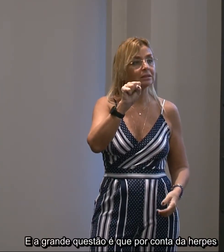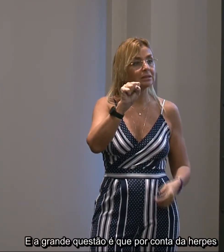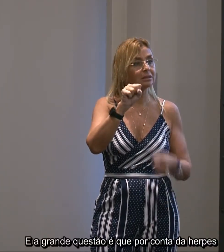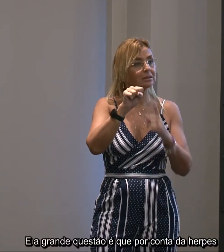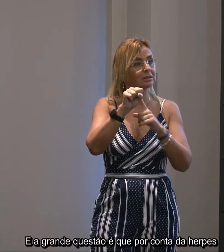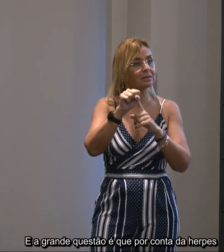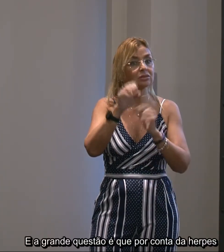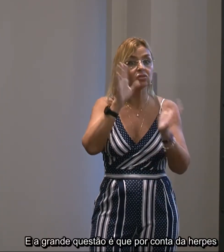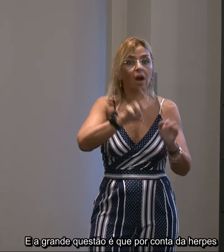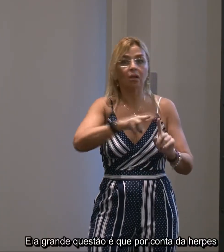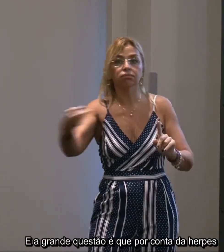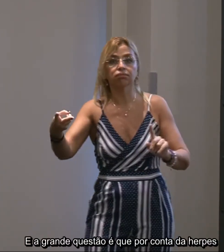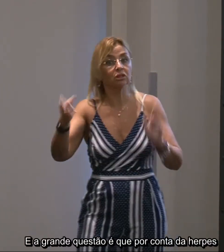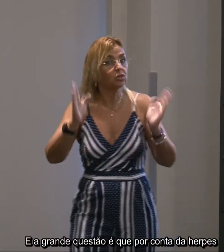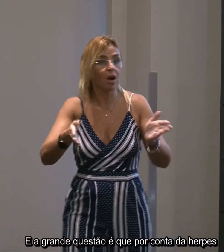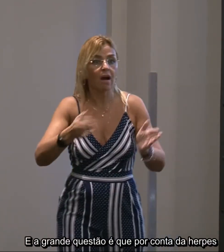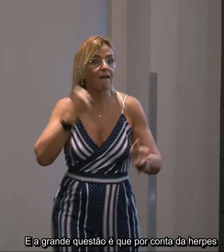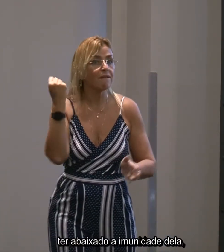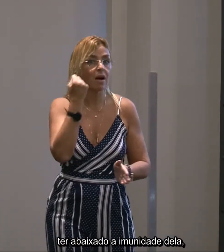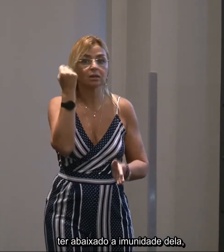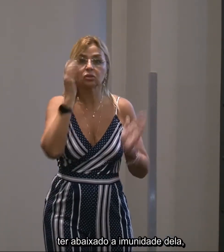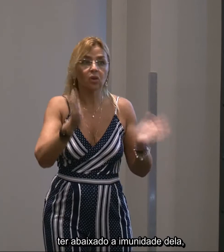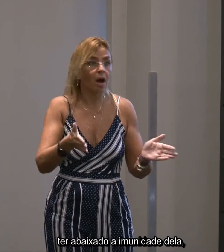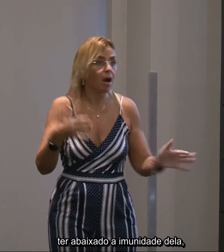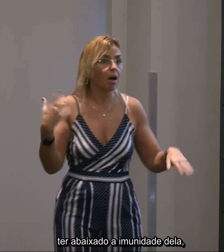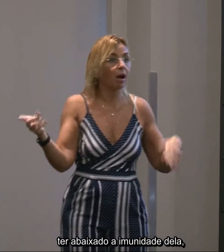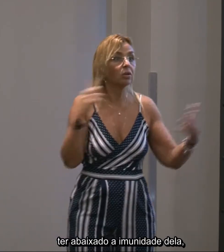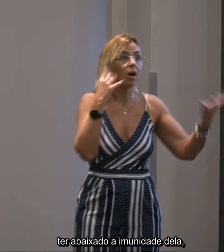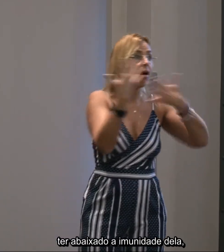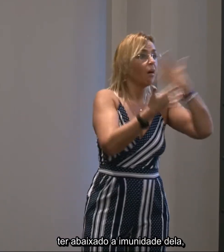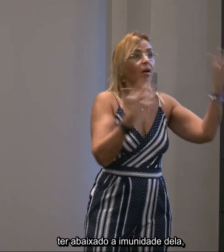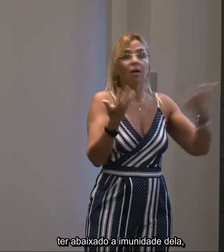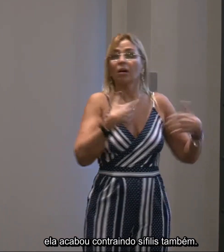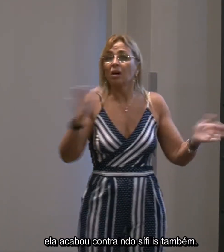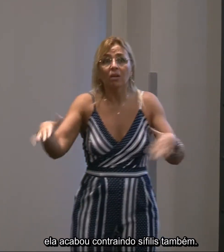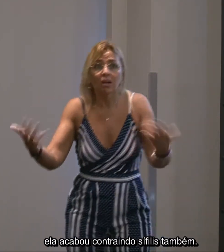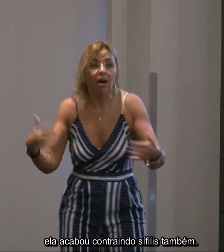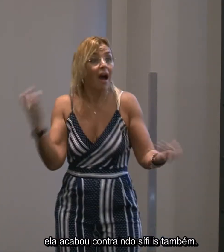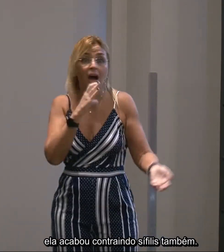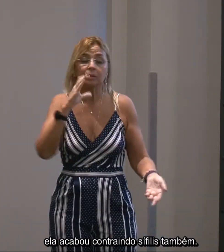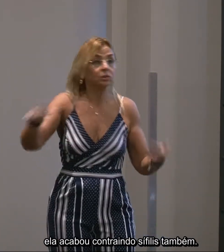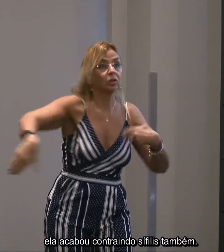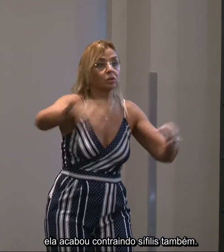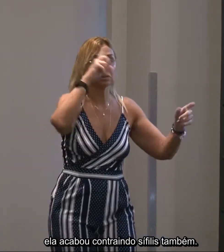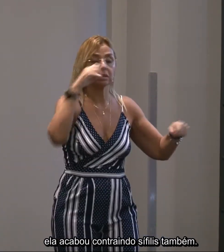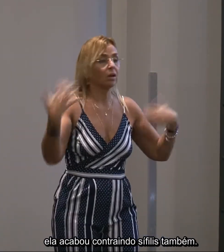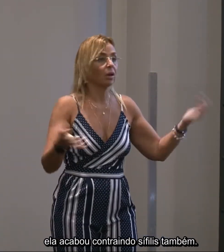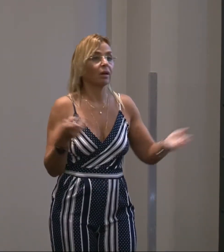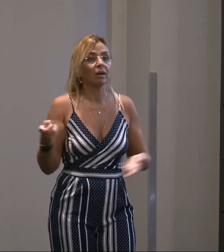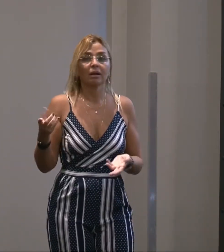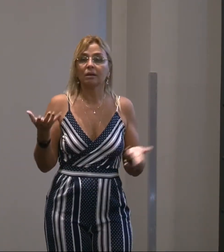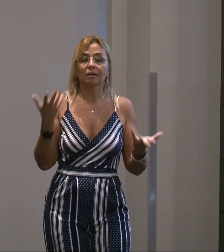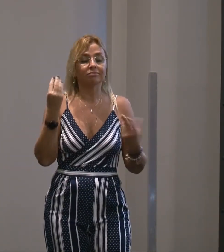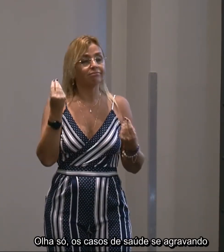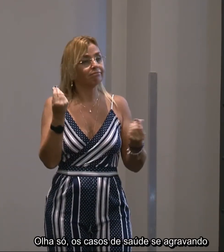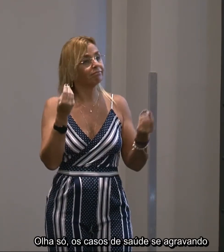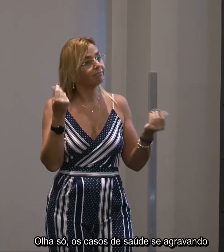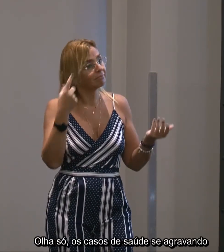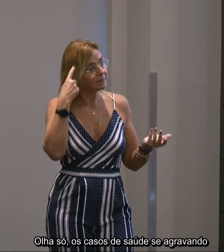E a grande questão é que por conta da herpes ter abaixado a imunidade dela, ela acabou contraindo sífilis também. Então,